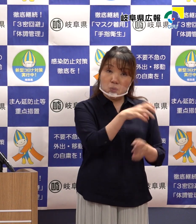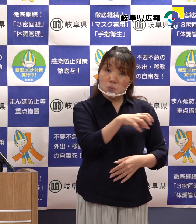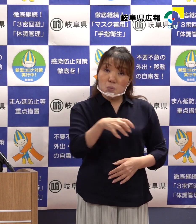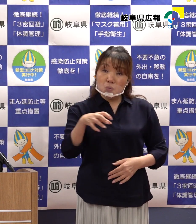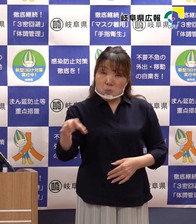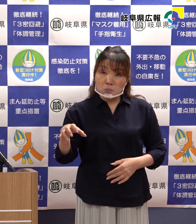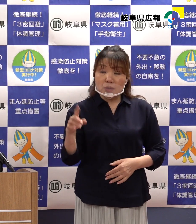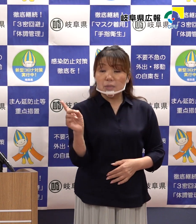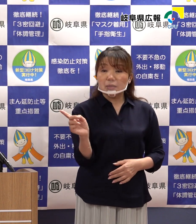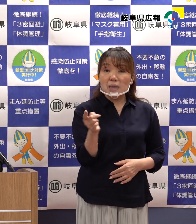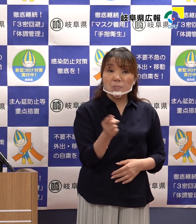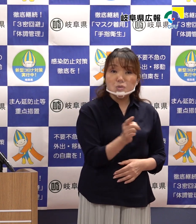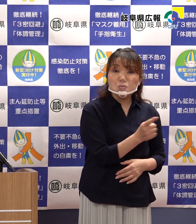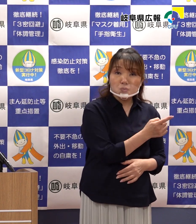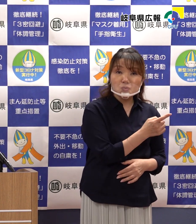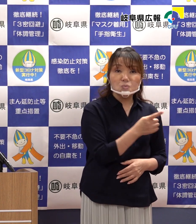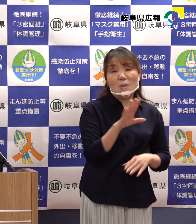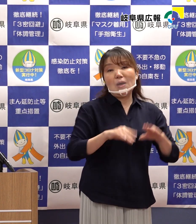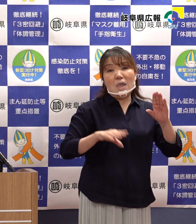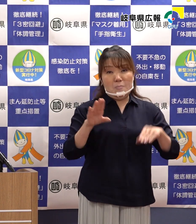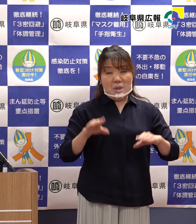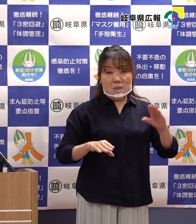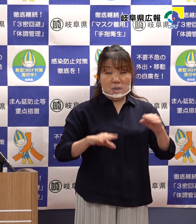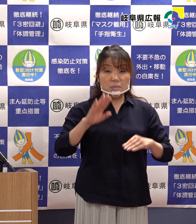タイミングがそれぞれ違うタイミングで